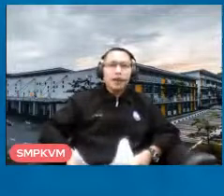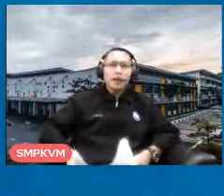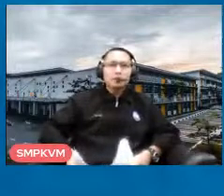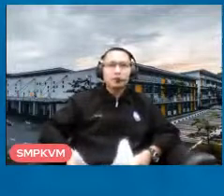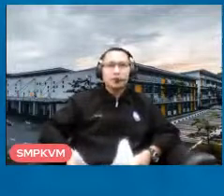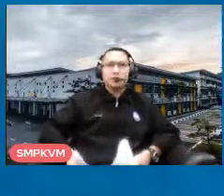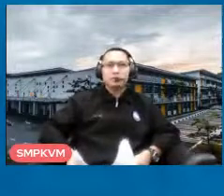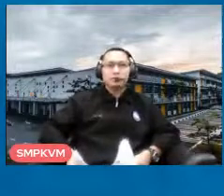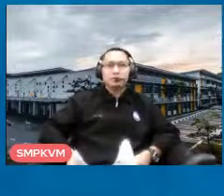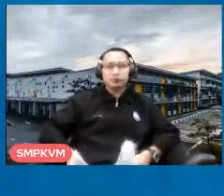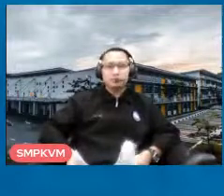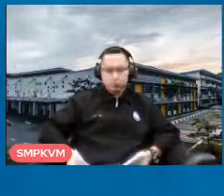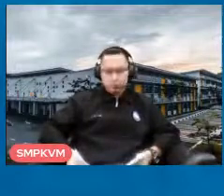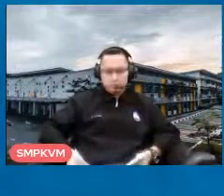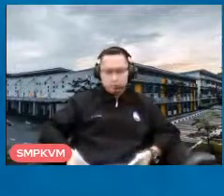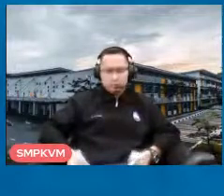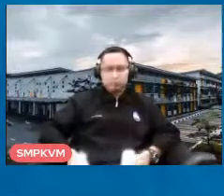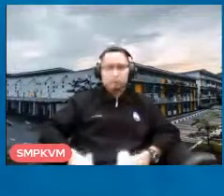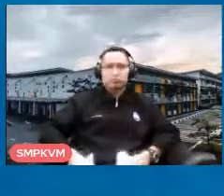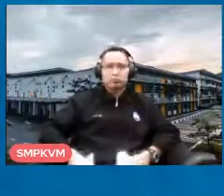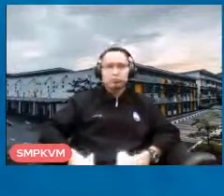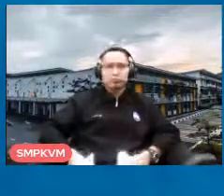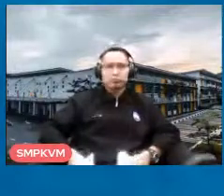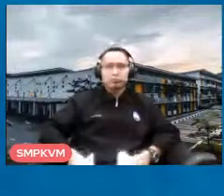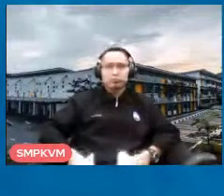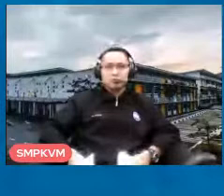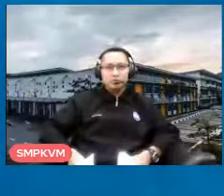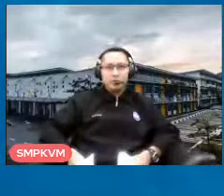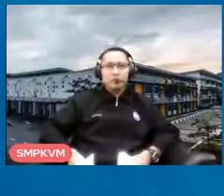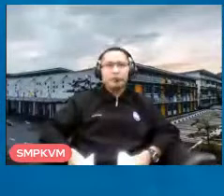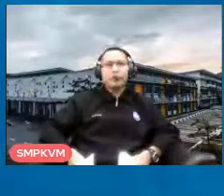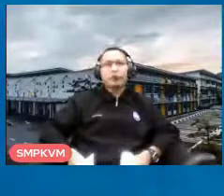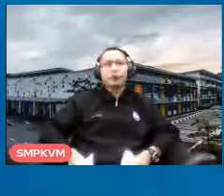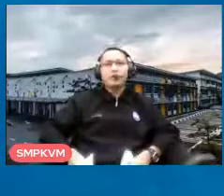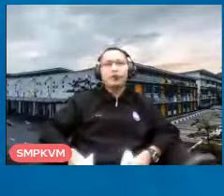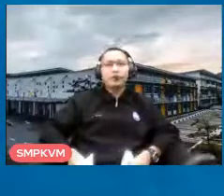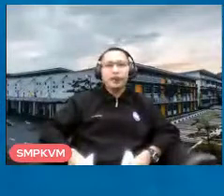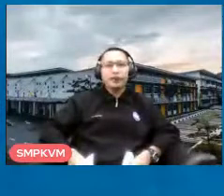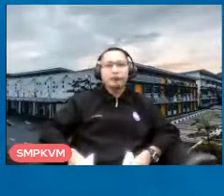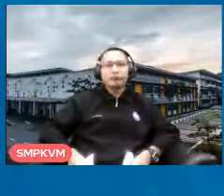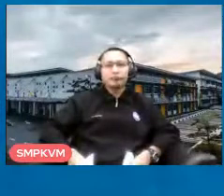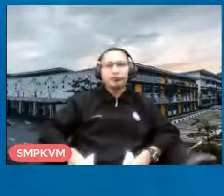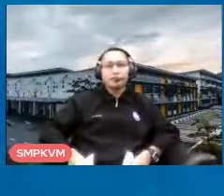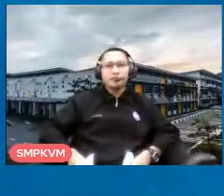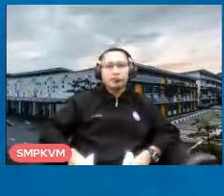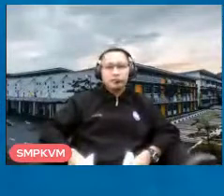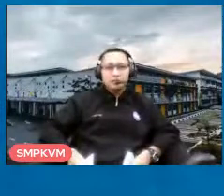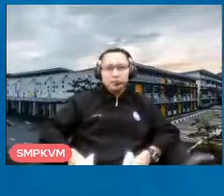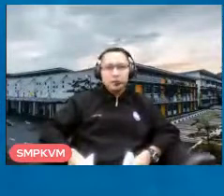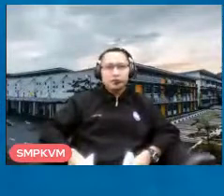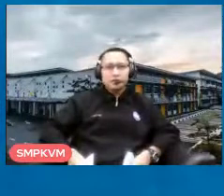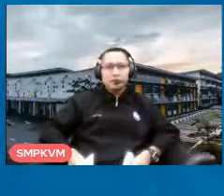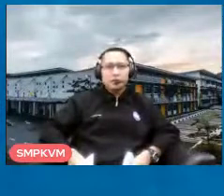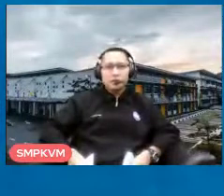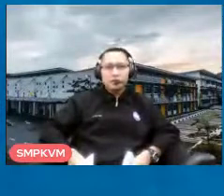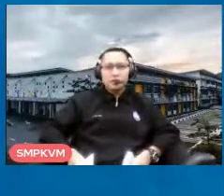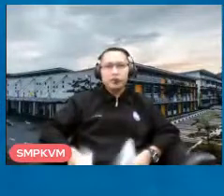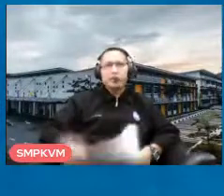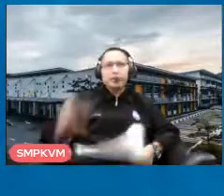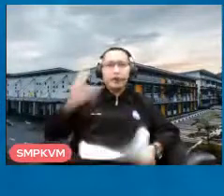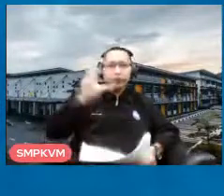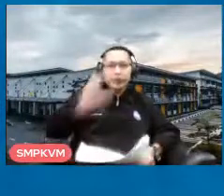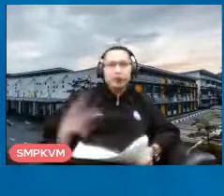bahan lucu Hai biasa kamu gunakan istilah yang ketiga